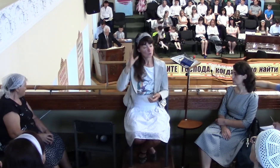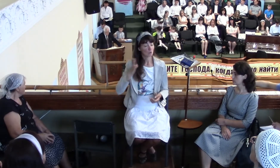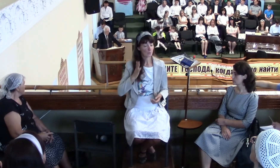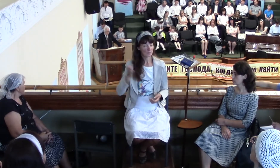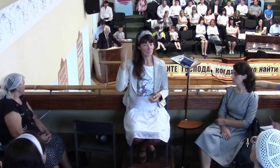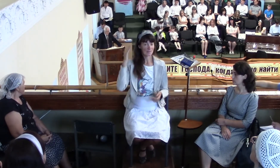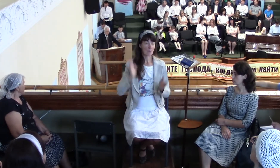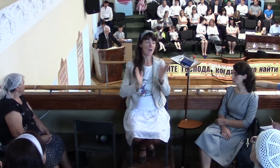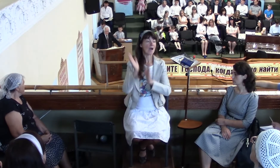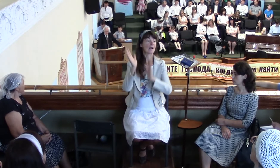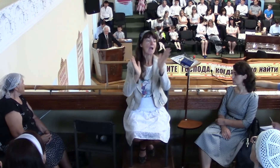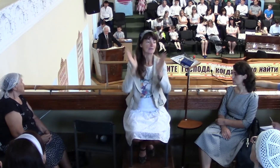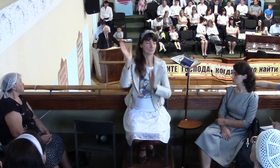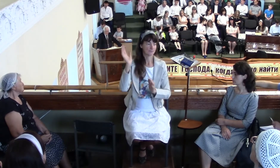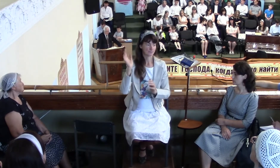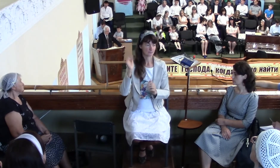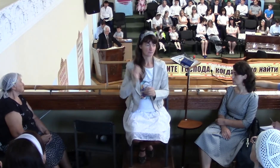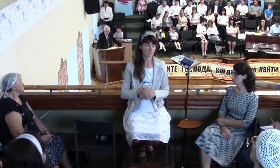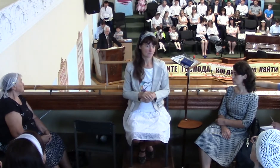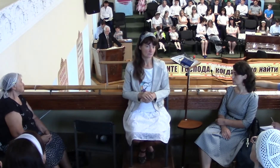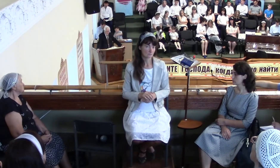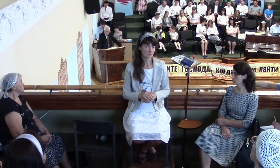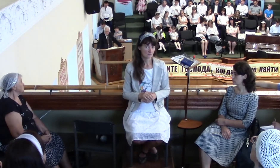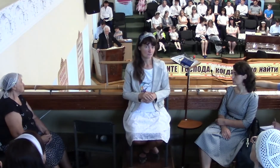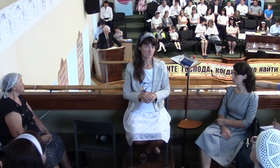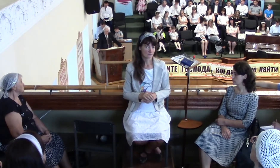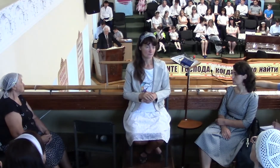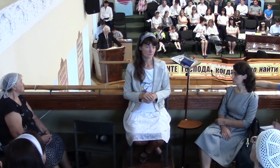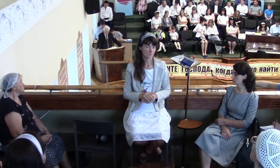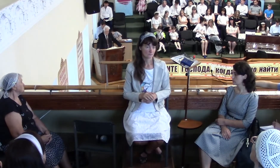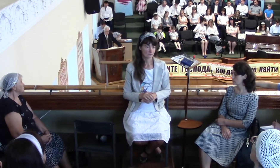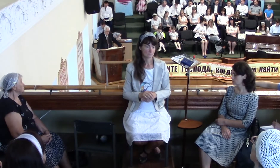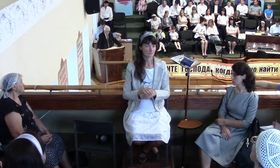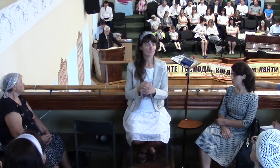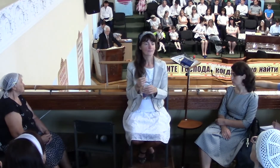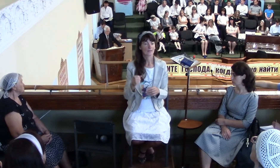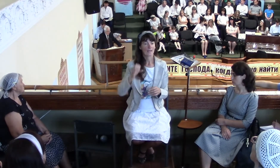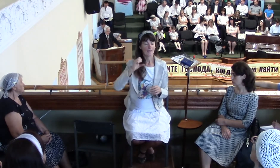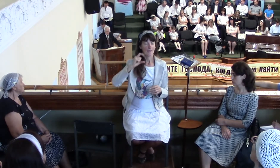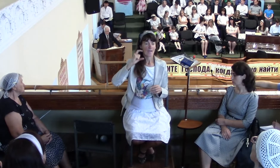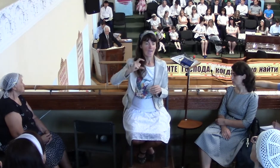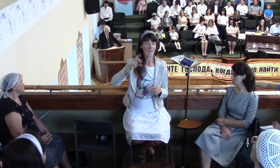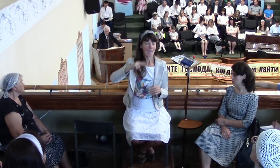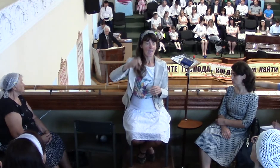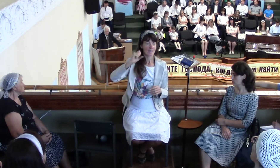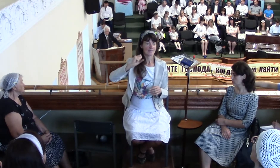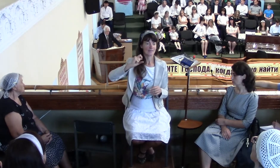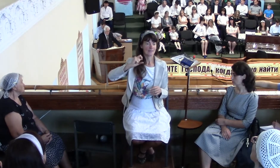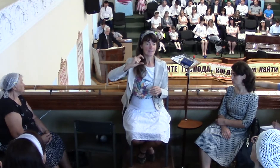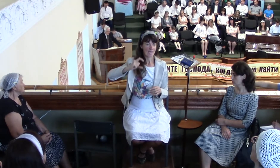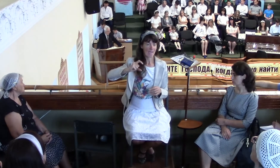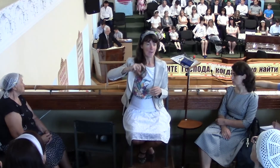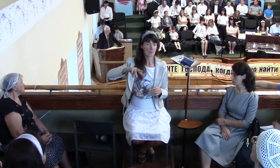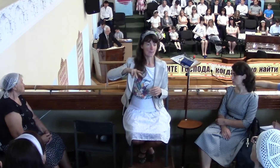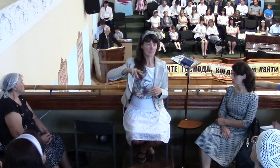Есть очень много в Библии того, для чего я еще не понимаю. И чем больше я вникаю,